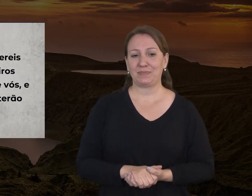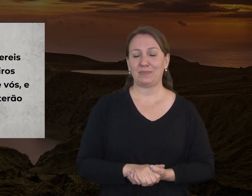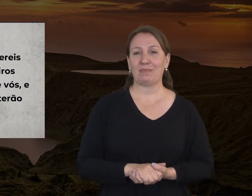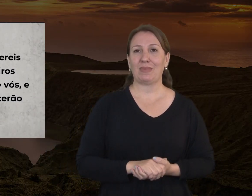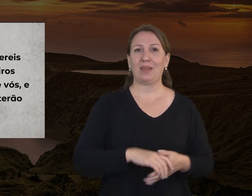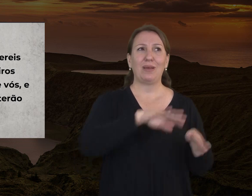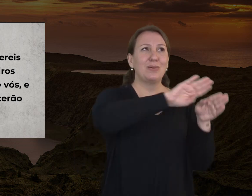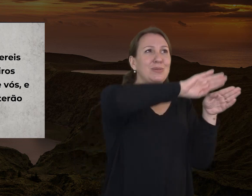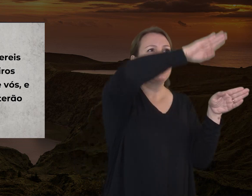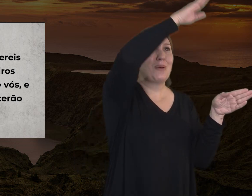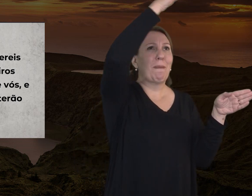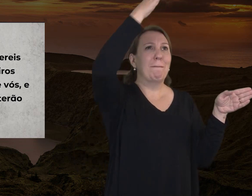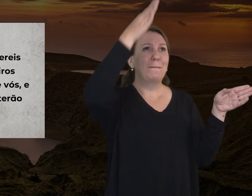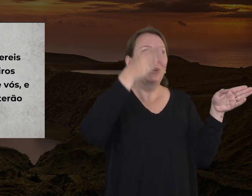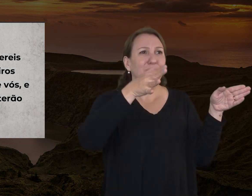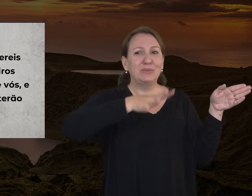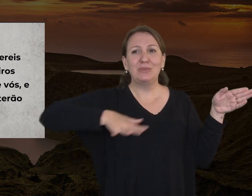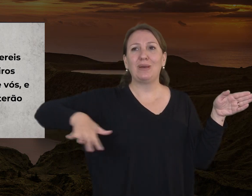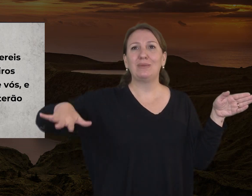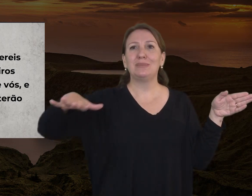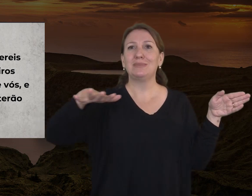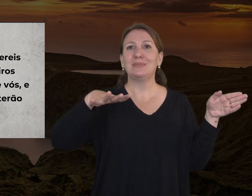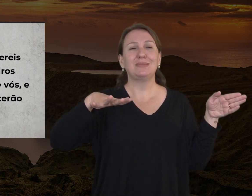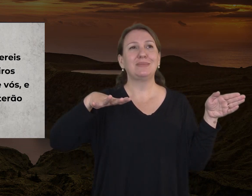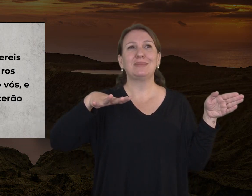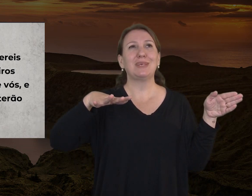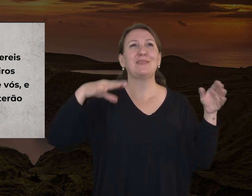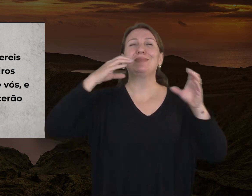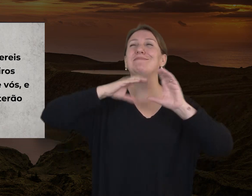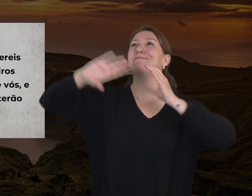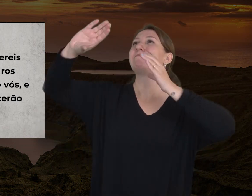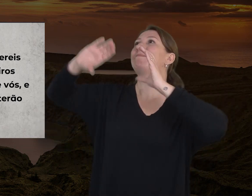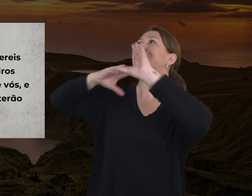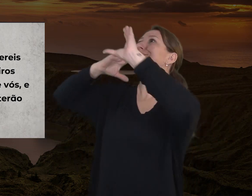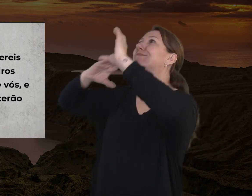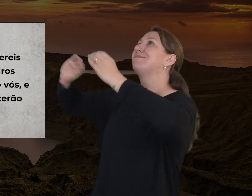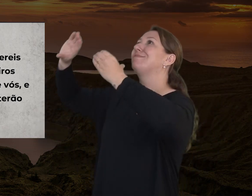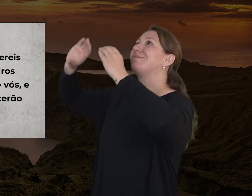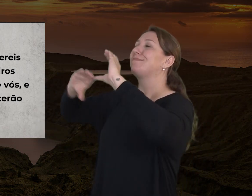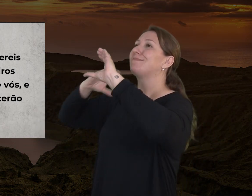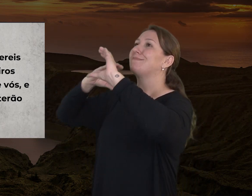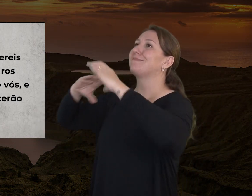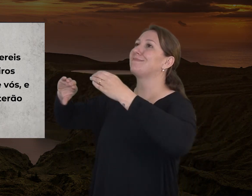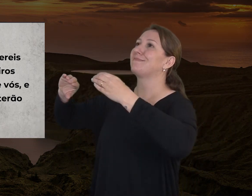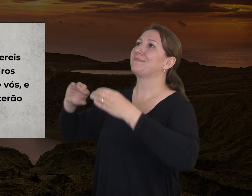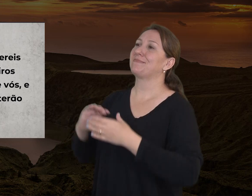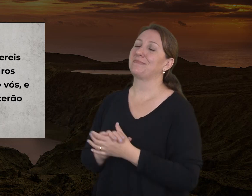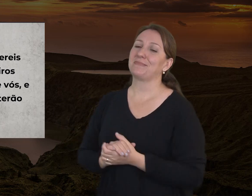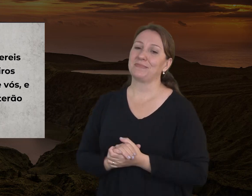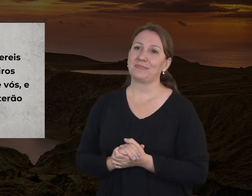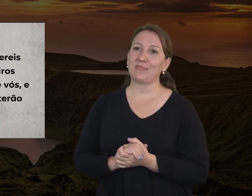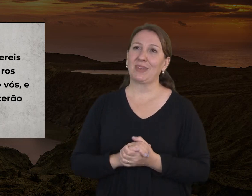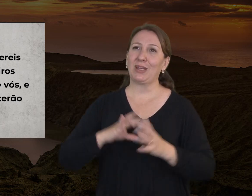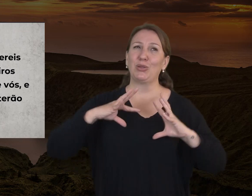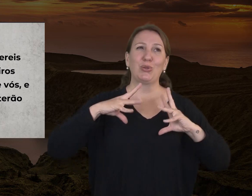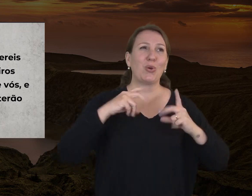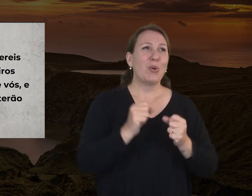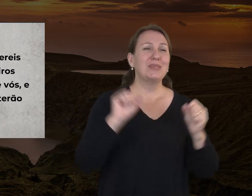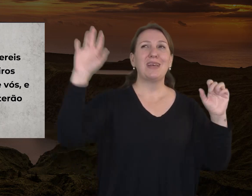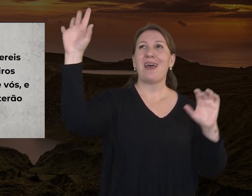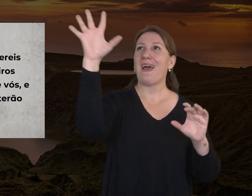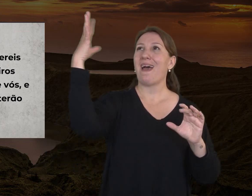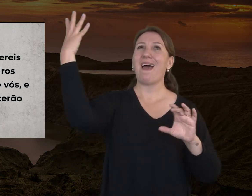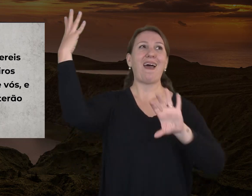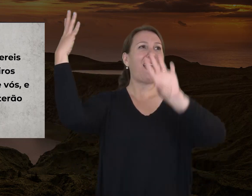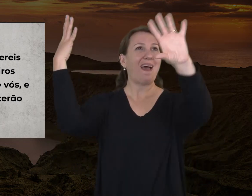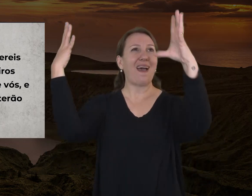Os montes e os outeiros romperão em cânticos diante de vós, e todas as árvores